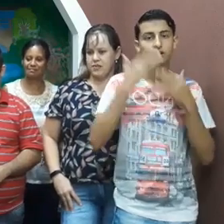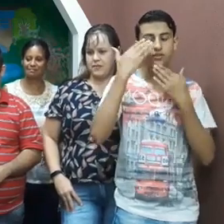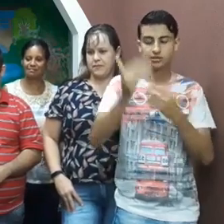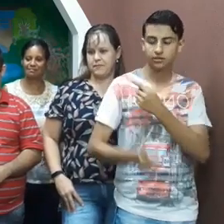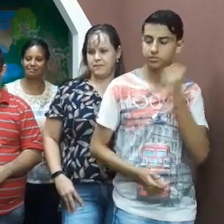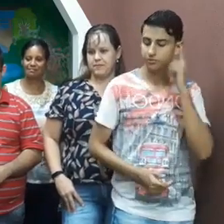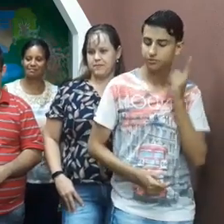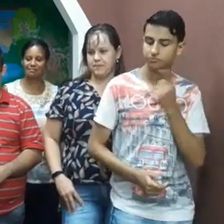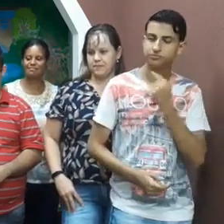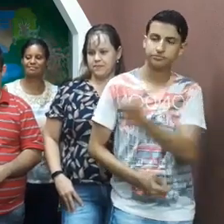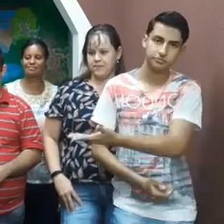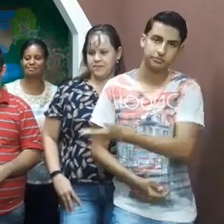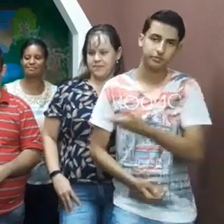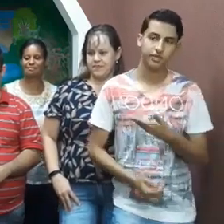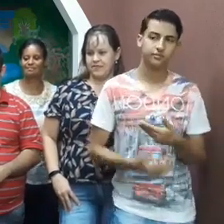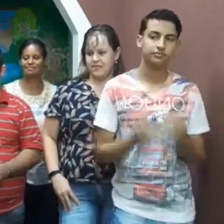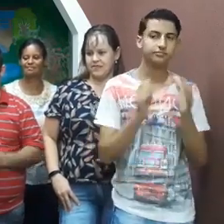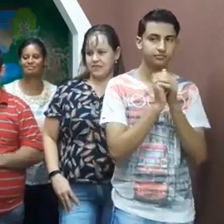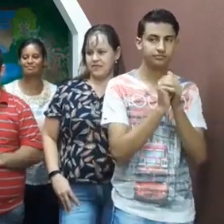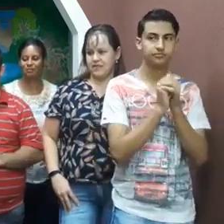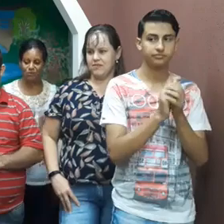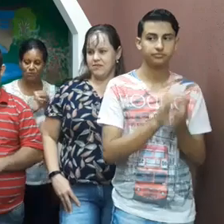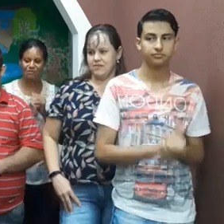estão. Amém? Vamos orar com o irmão Gessé?